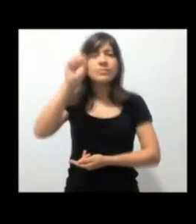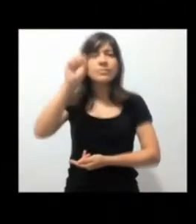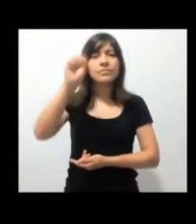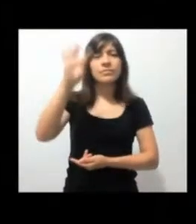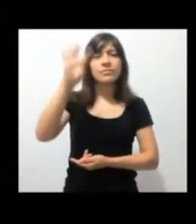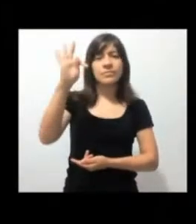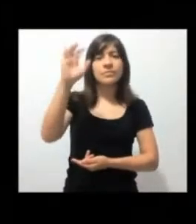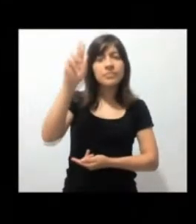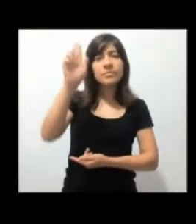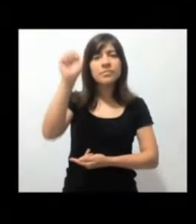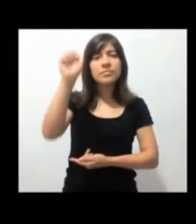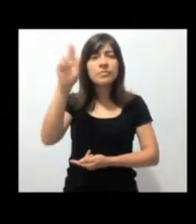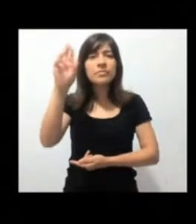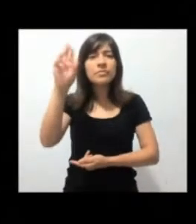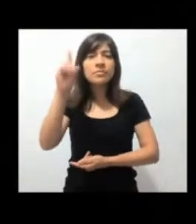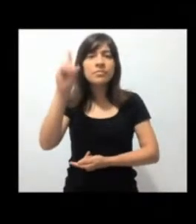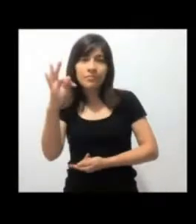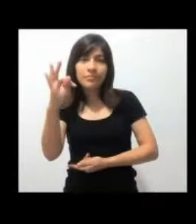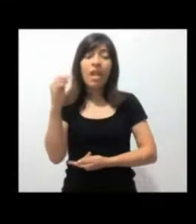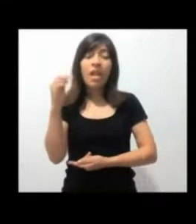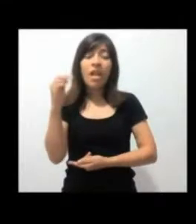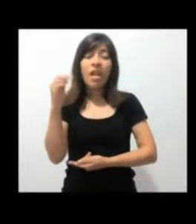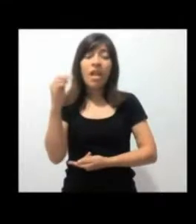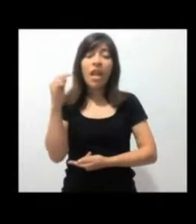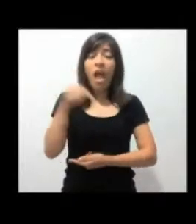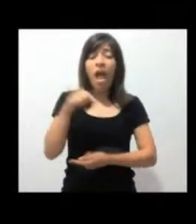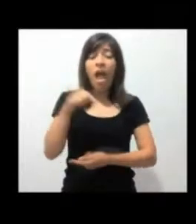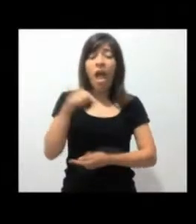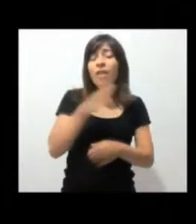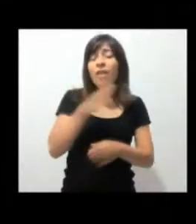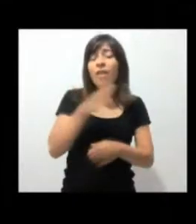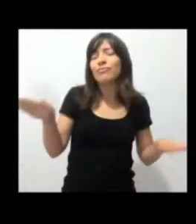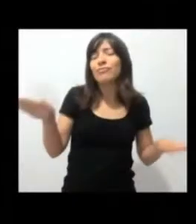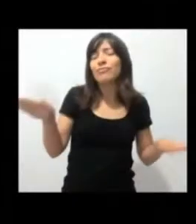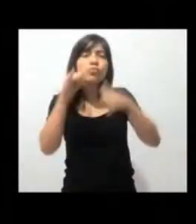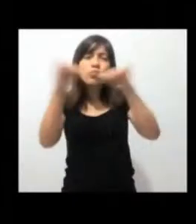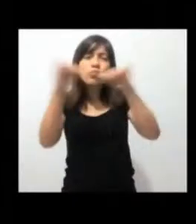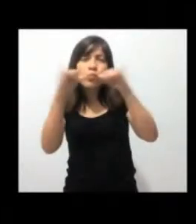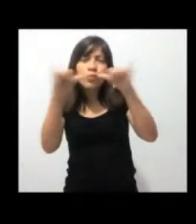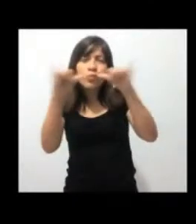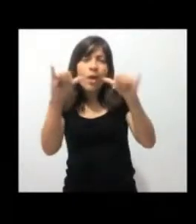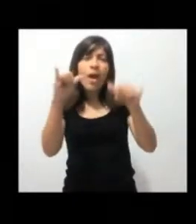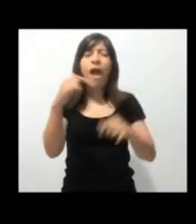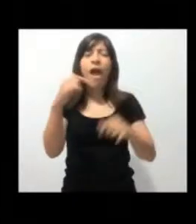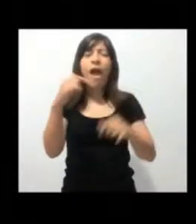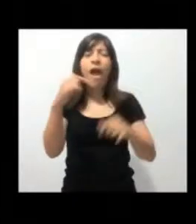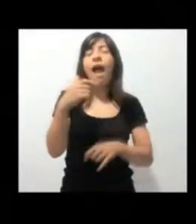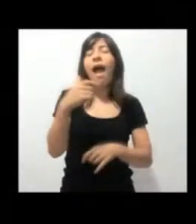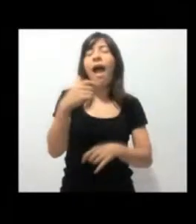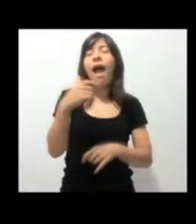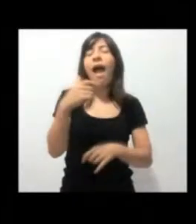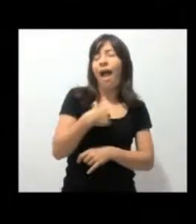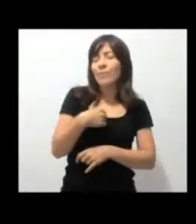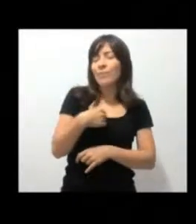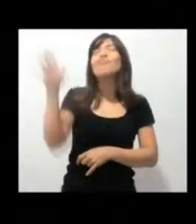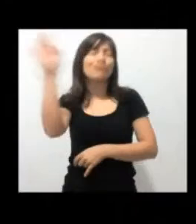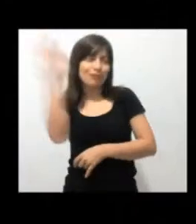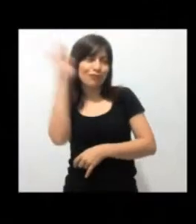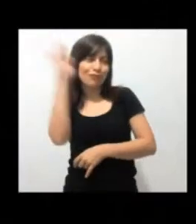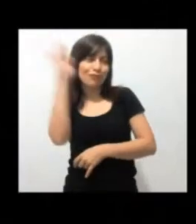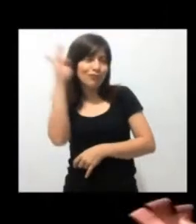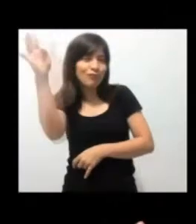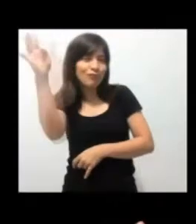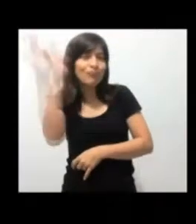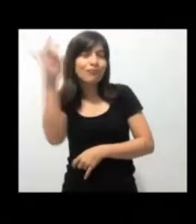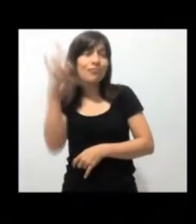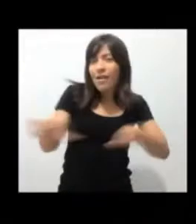o curso de publicidade e propaganda e eu corria atrás de um grande sonho, que era trabalhar em uma